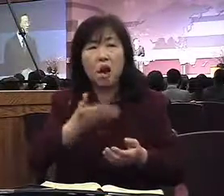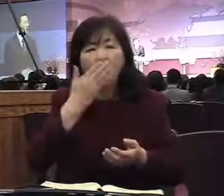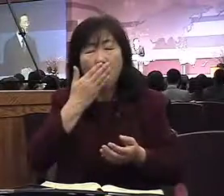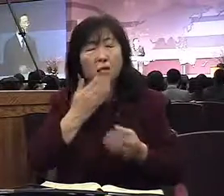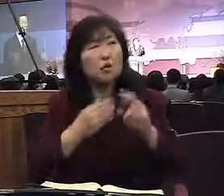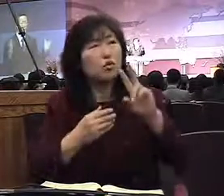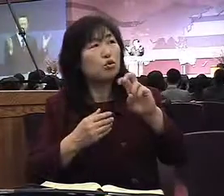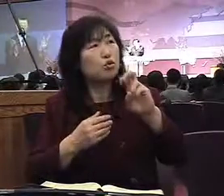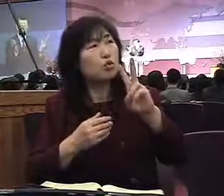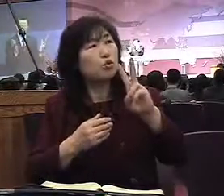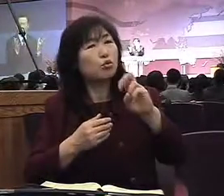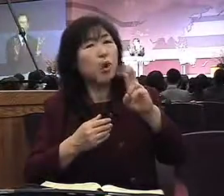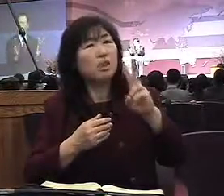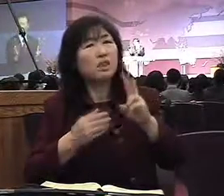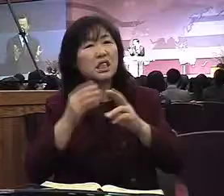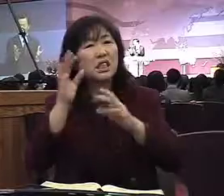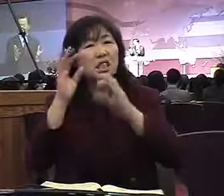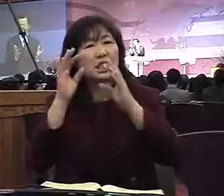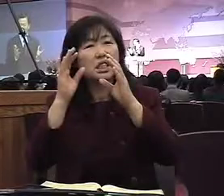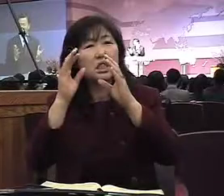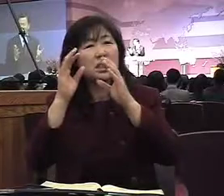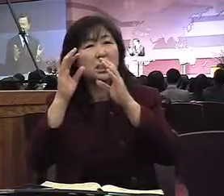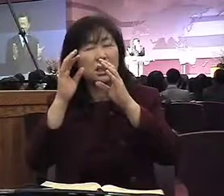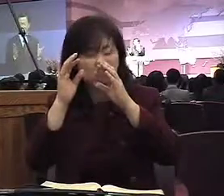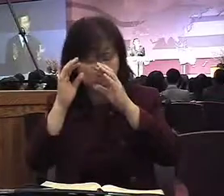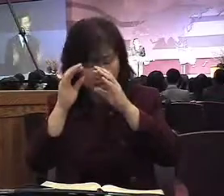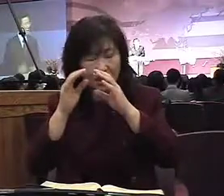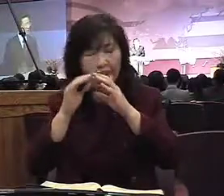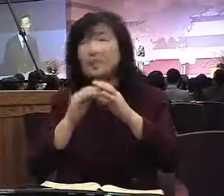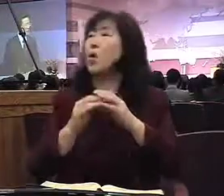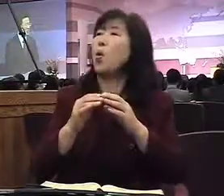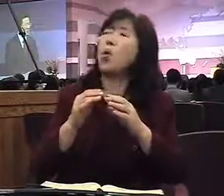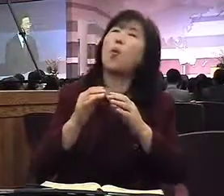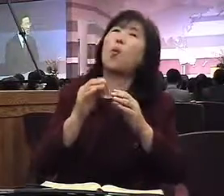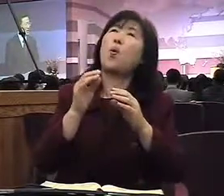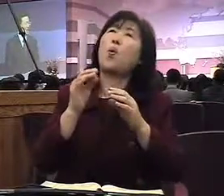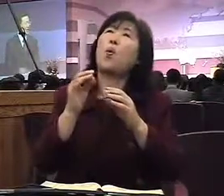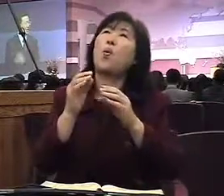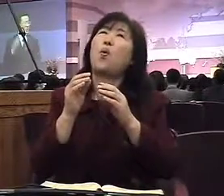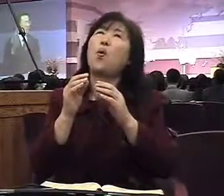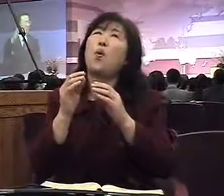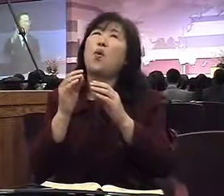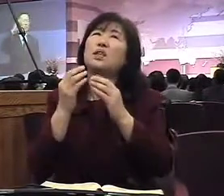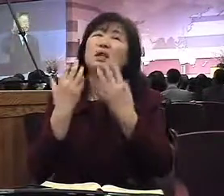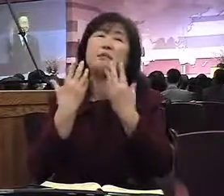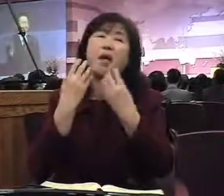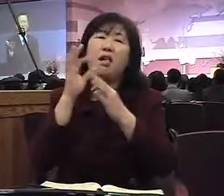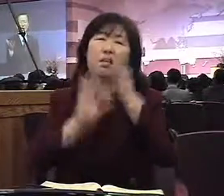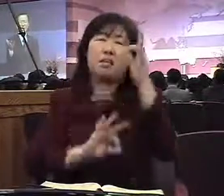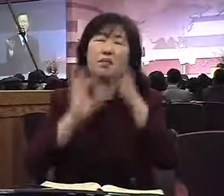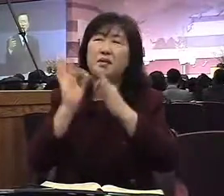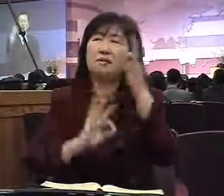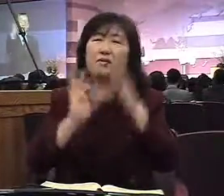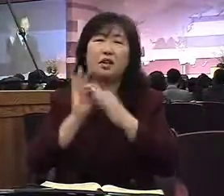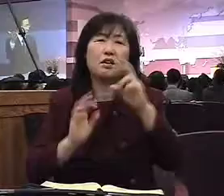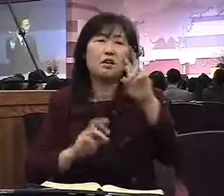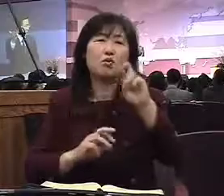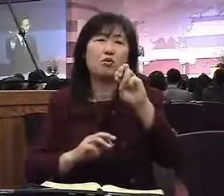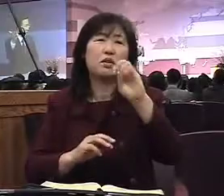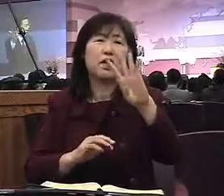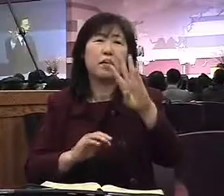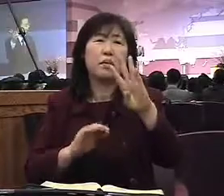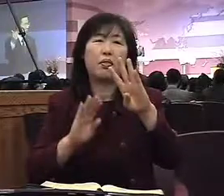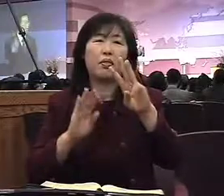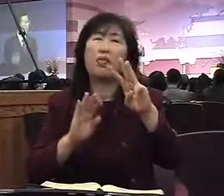22번 실패했으면 완전 고돌간 거 아닙니까? 빚도 얼마나 많이 졌겠어요. 이 사람이 23번째 했는데 그게